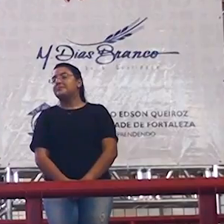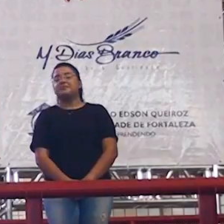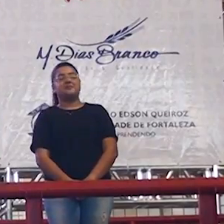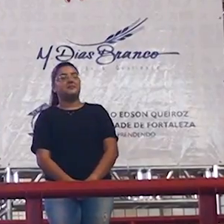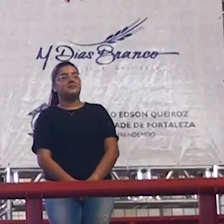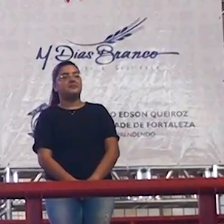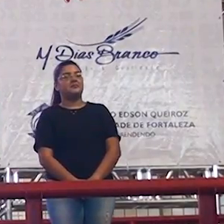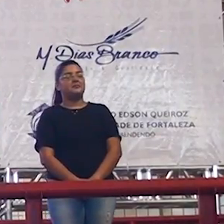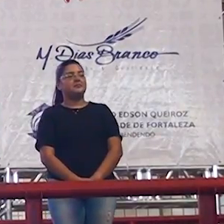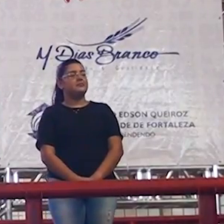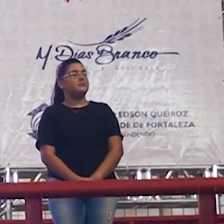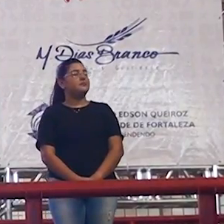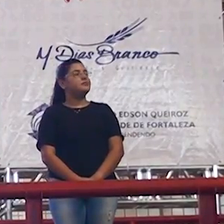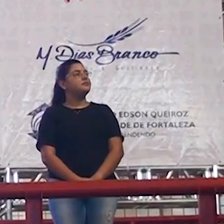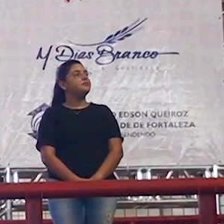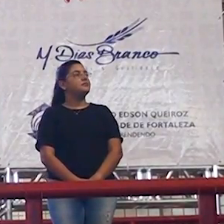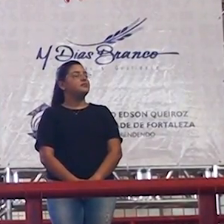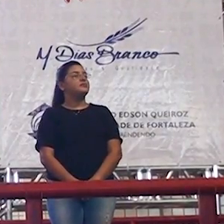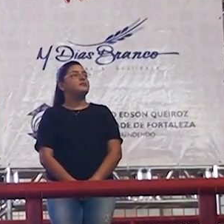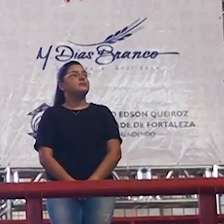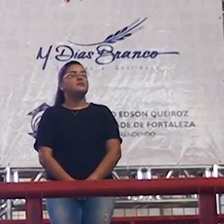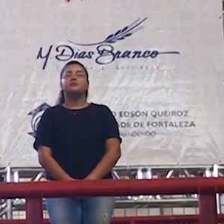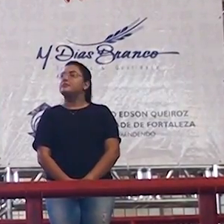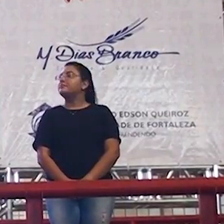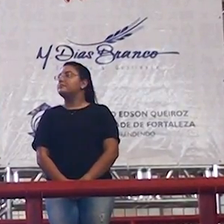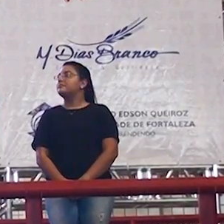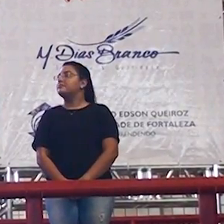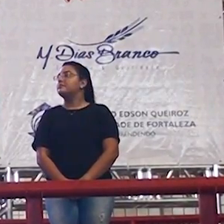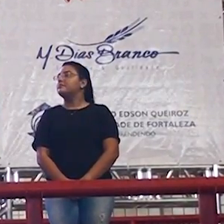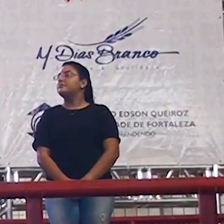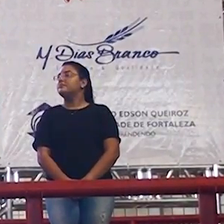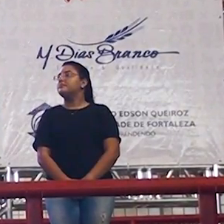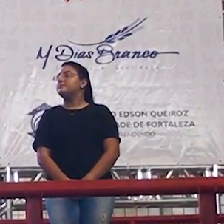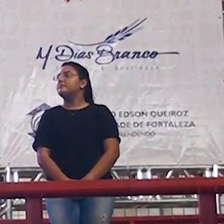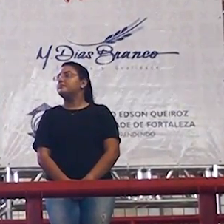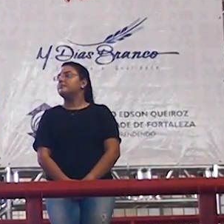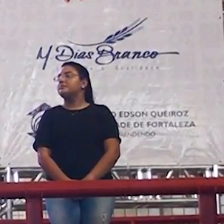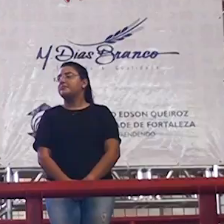Não pergunte não se está cansado de matemática, né?